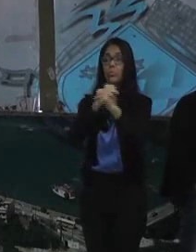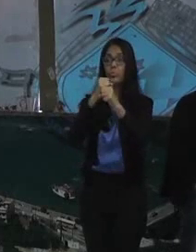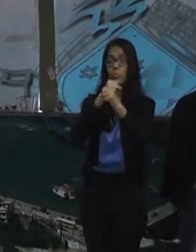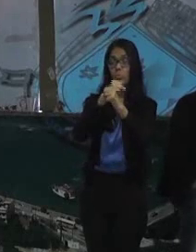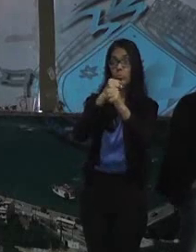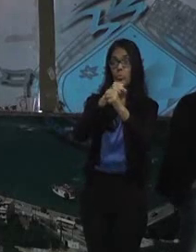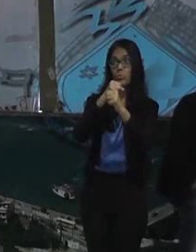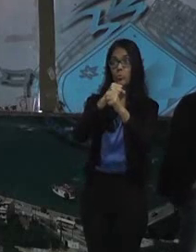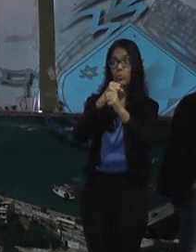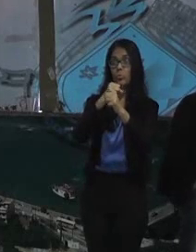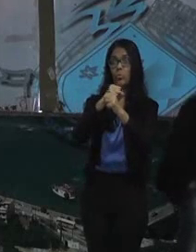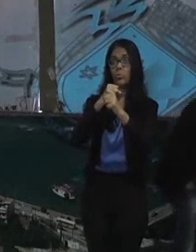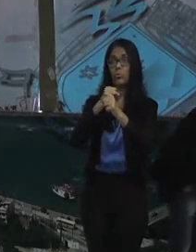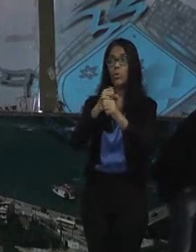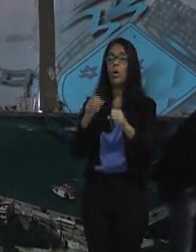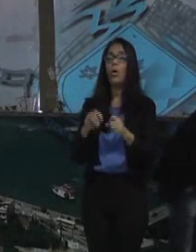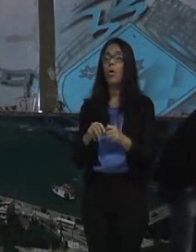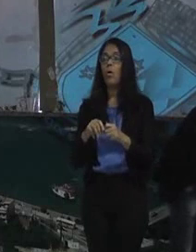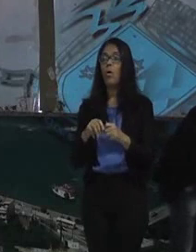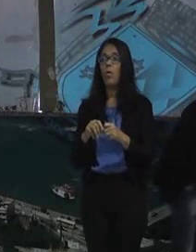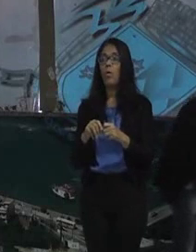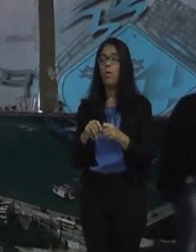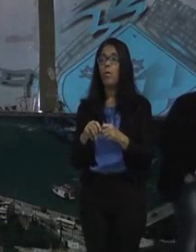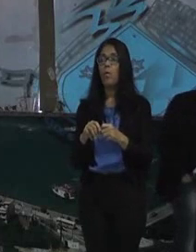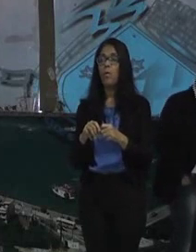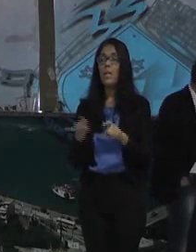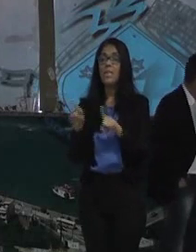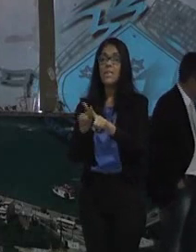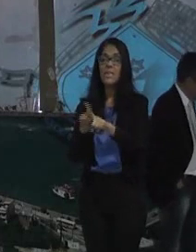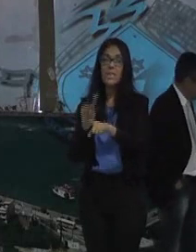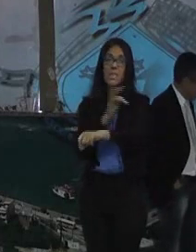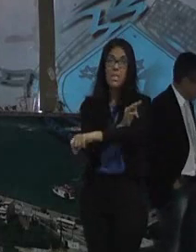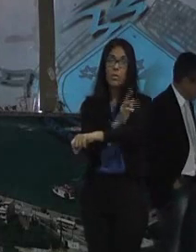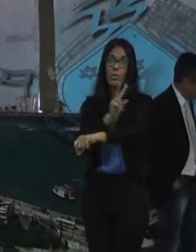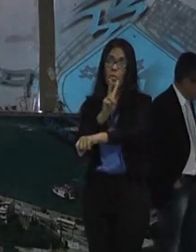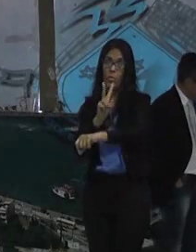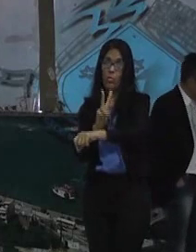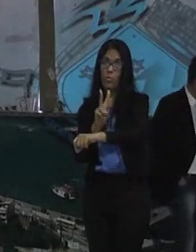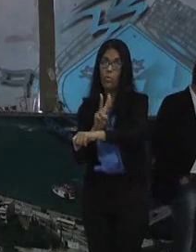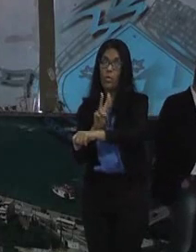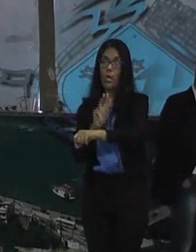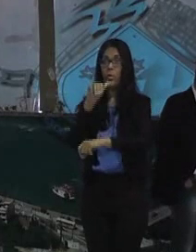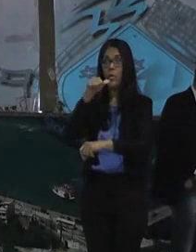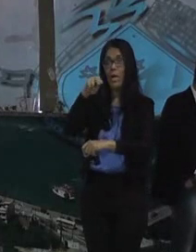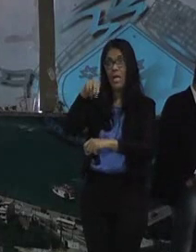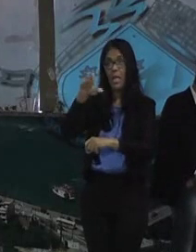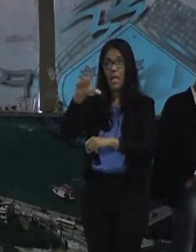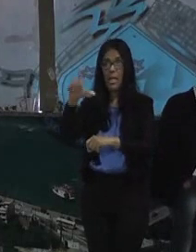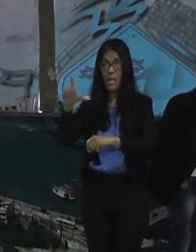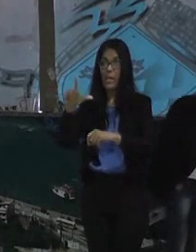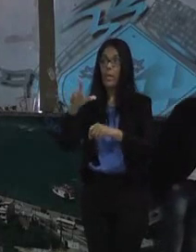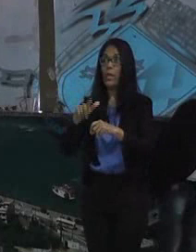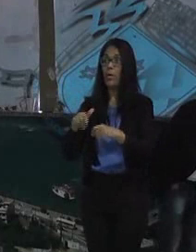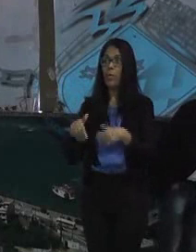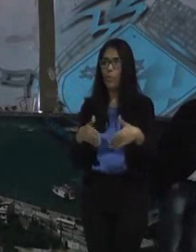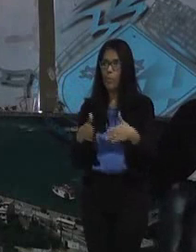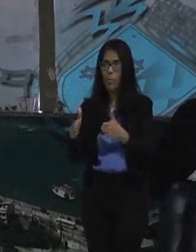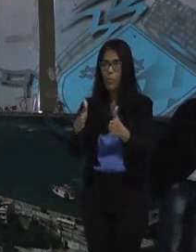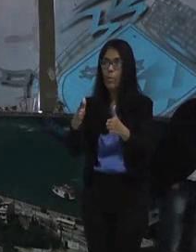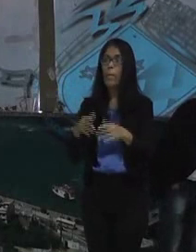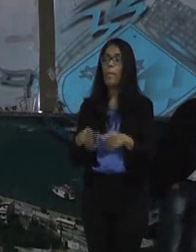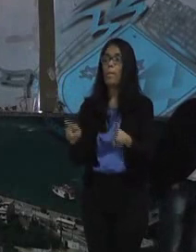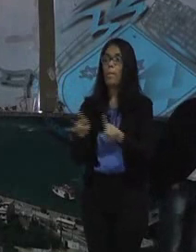do Banco da Vitória e do Teotônio Vilela, onde fará esta ligação. E também deixamos também